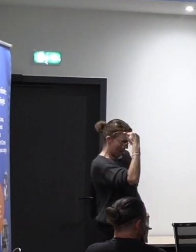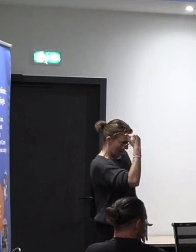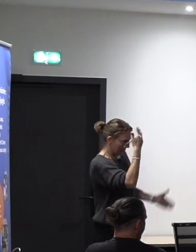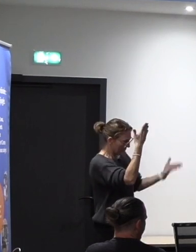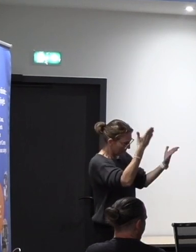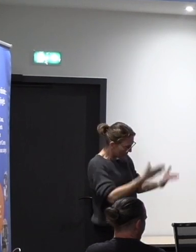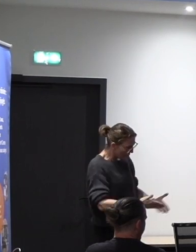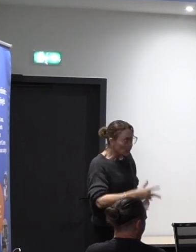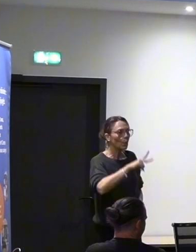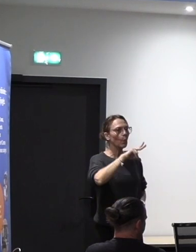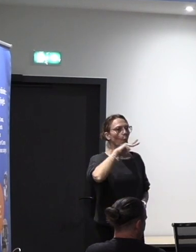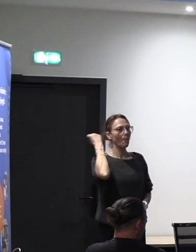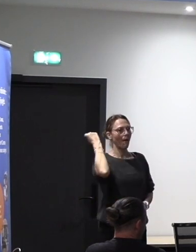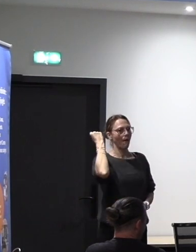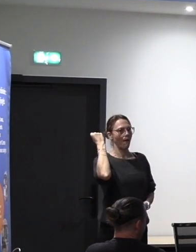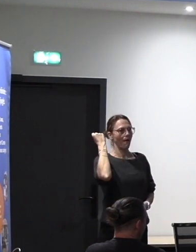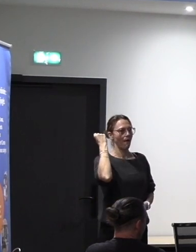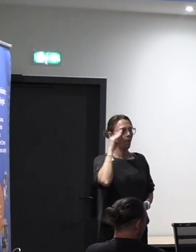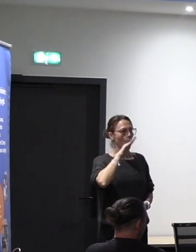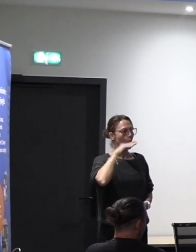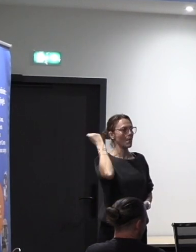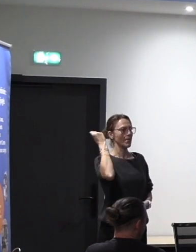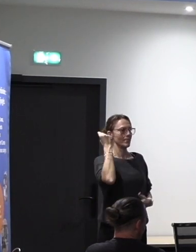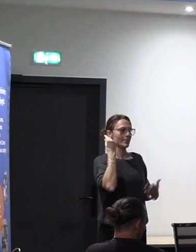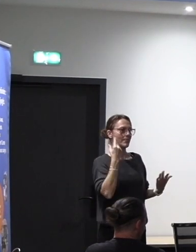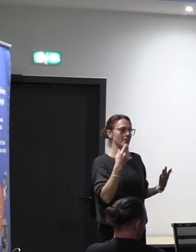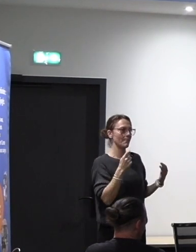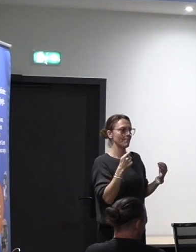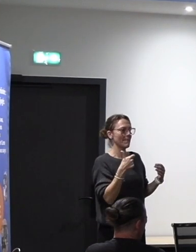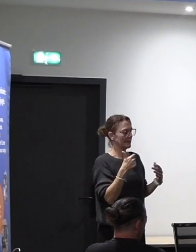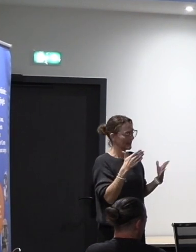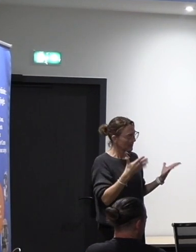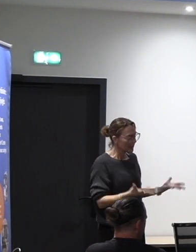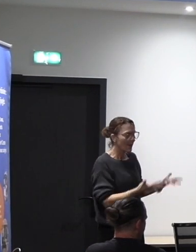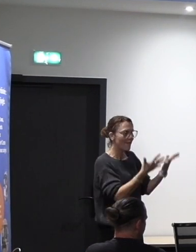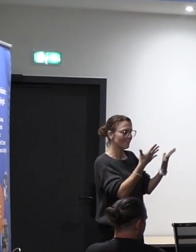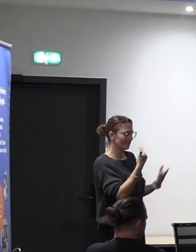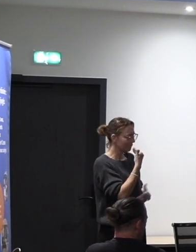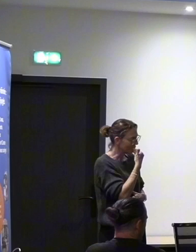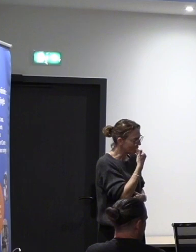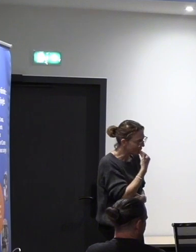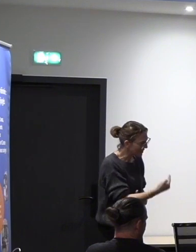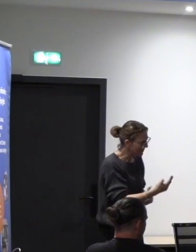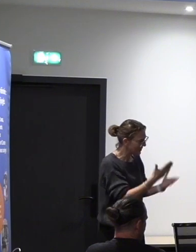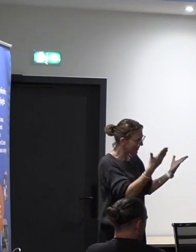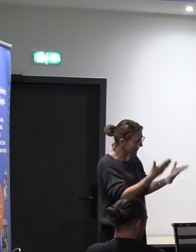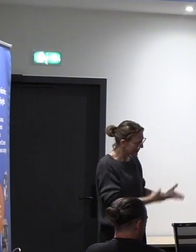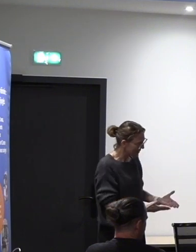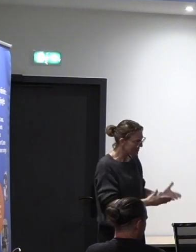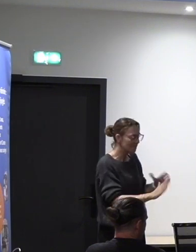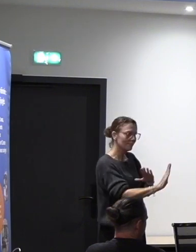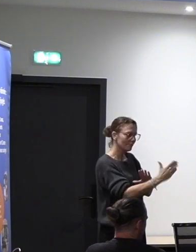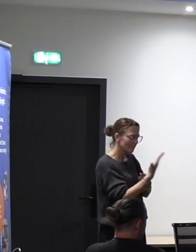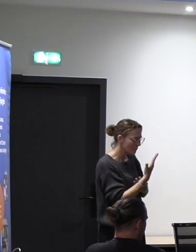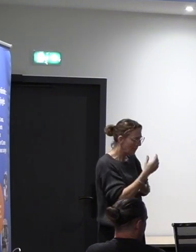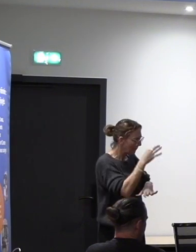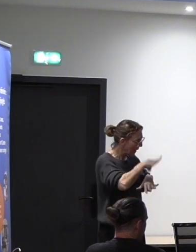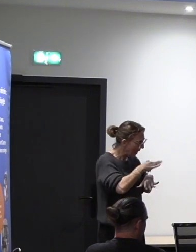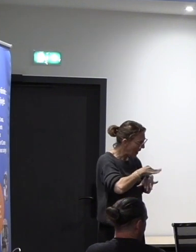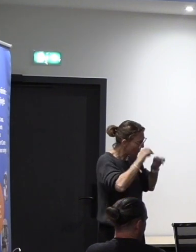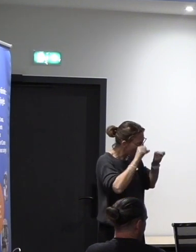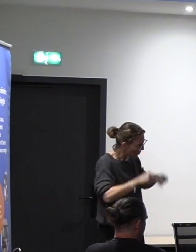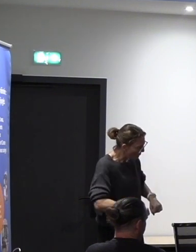comme un être humain. C'est presque sublimé en gratitude. Merci de me montrer qu'un être humain peut être abîmé, peut être malade, peut être